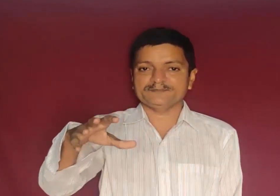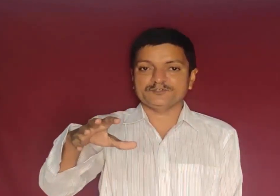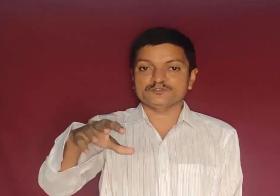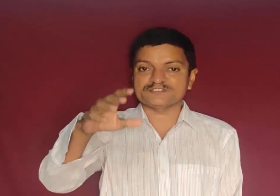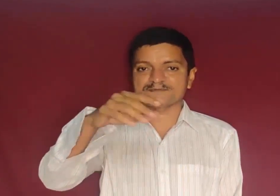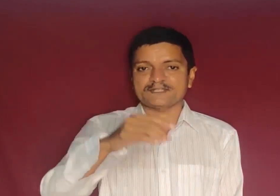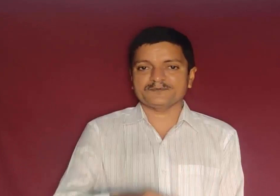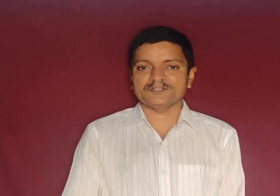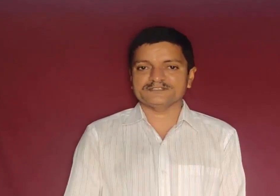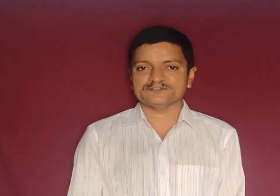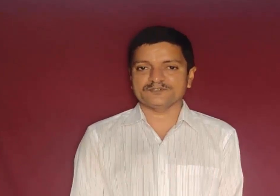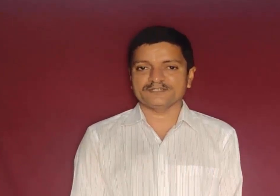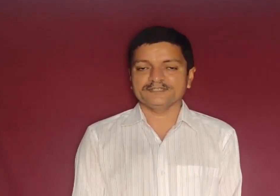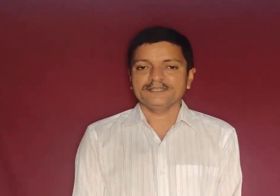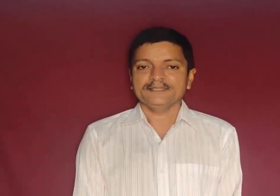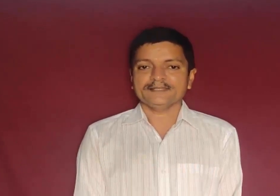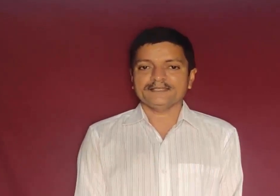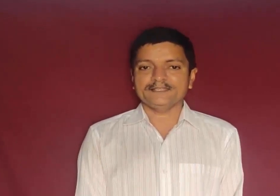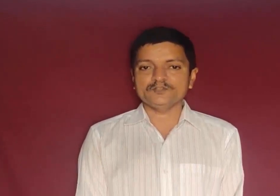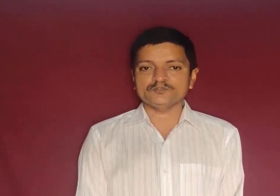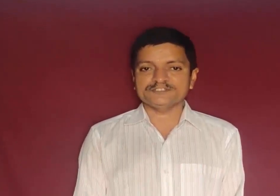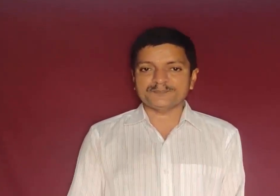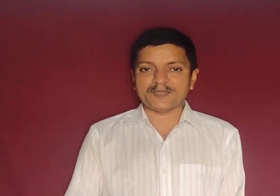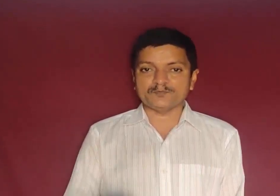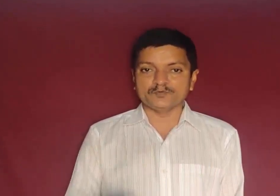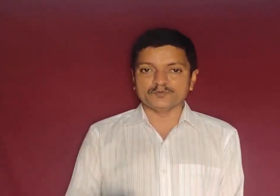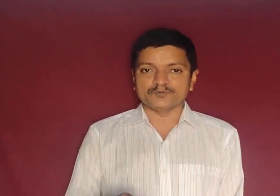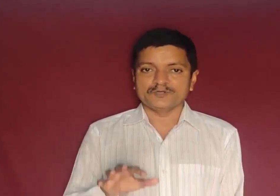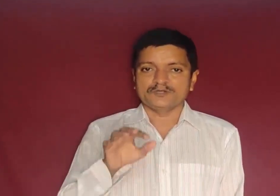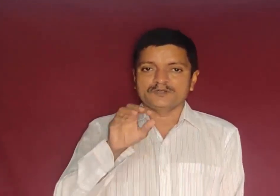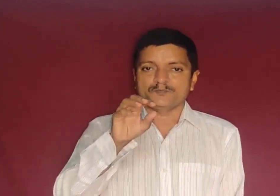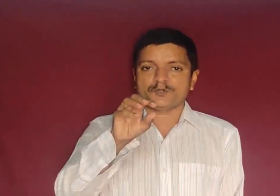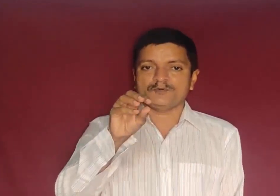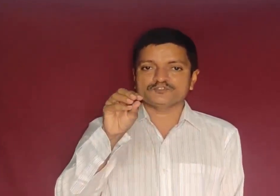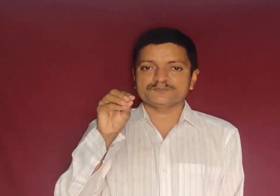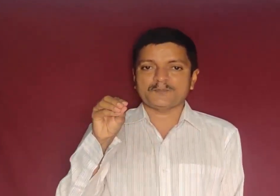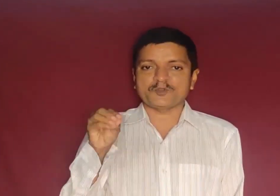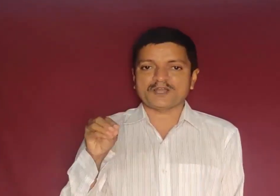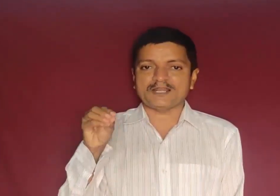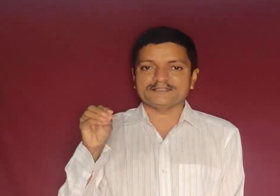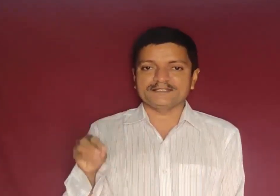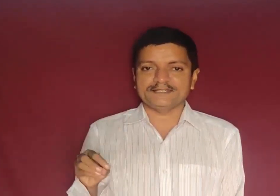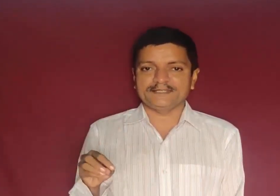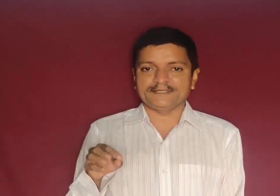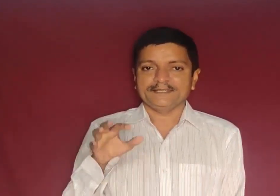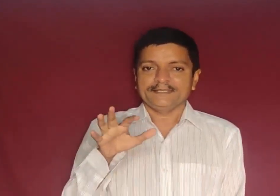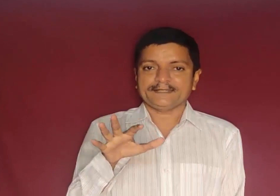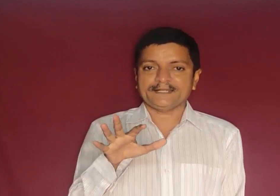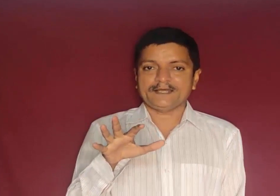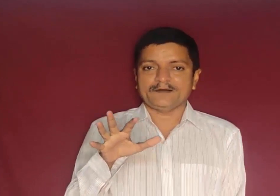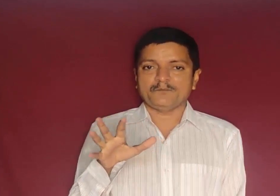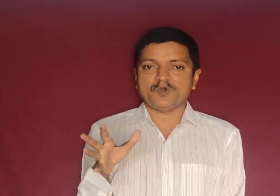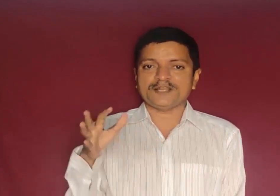marchipovaddu subscribe kuda cheskondi. Ika enduku cheppamu promo chusi pappulo kaleyeddante ikkada mona